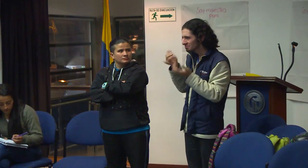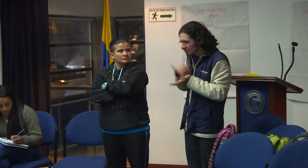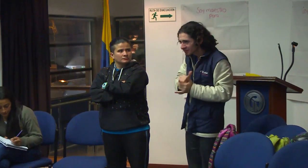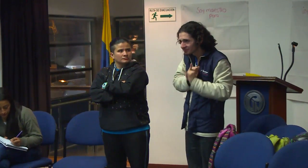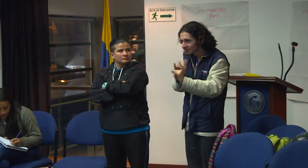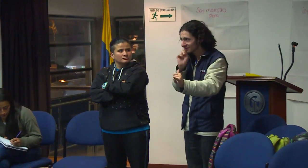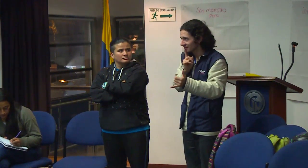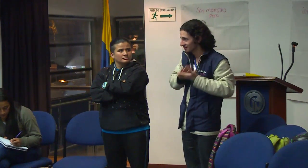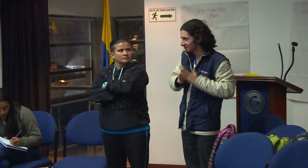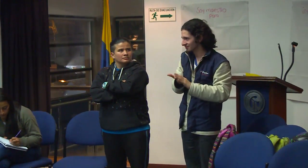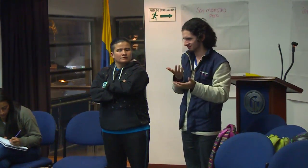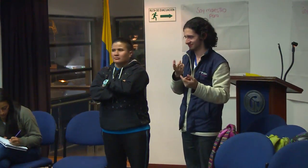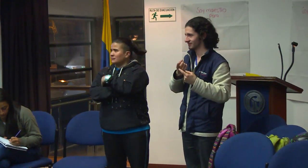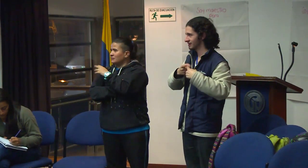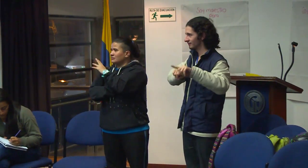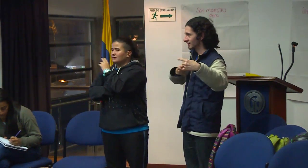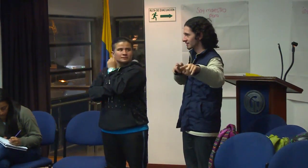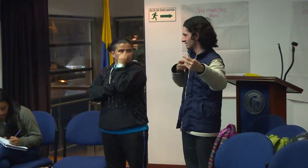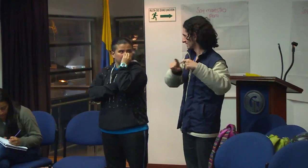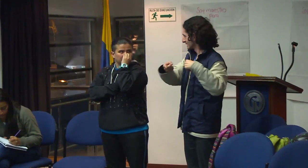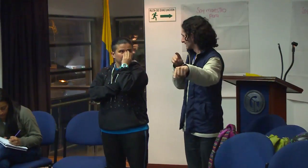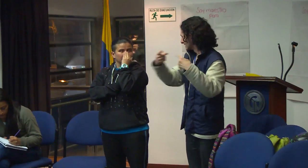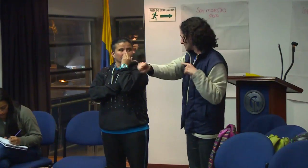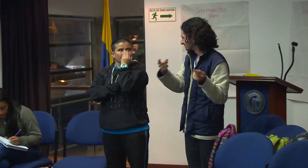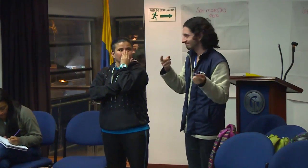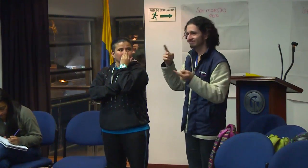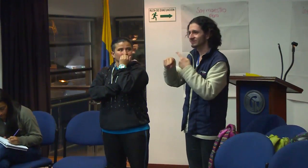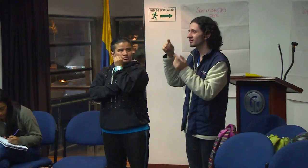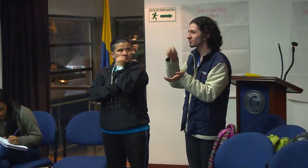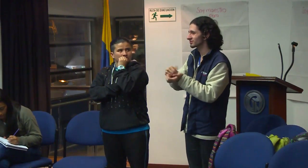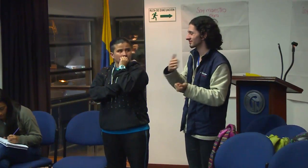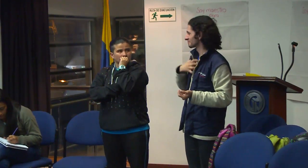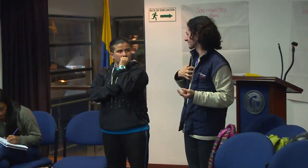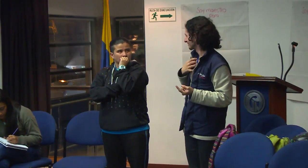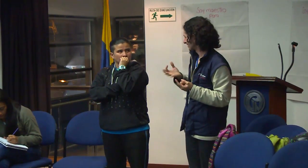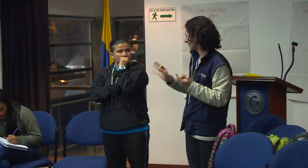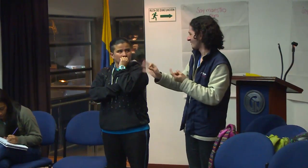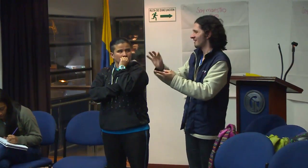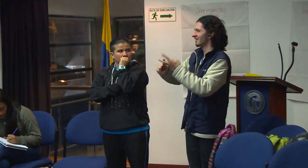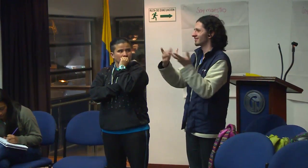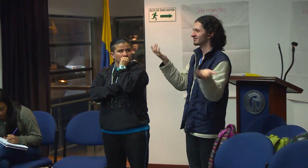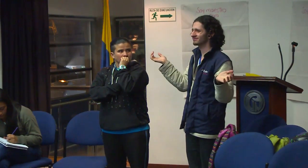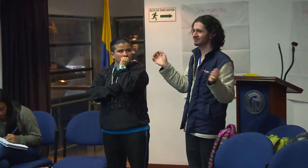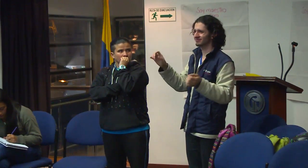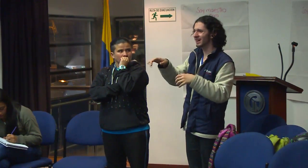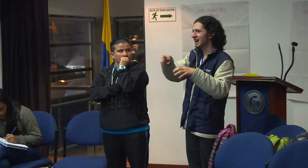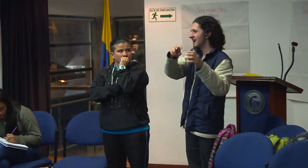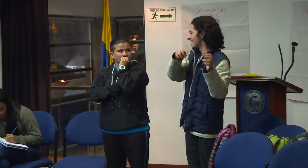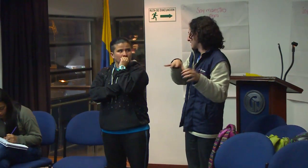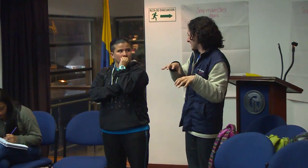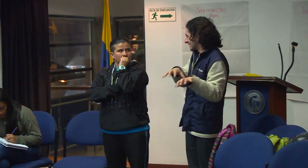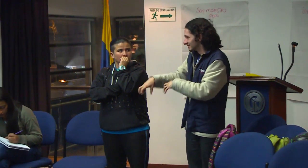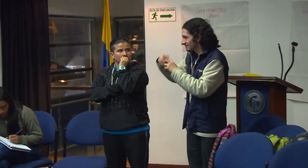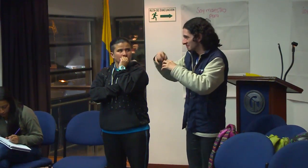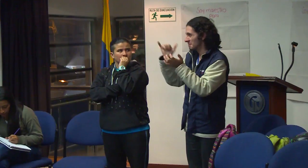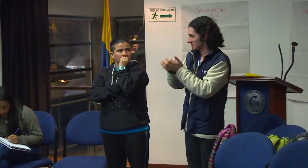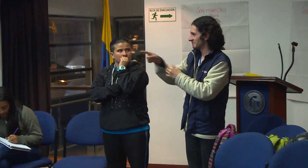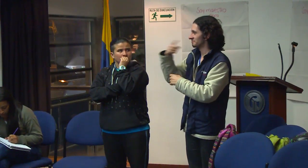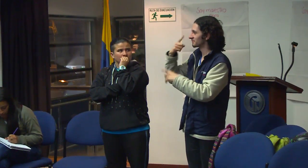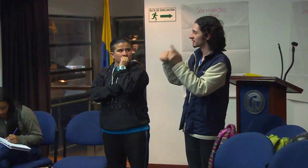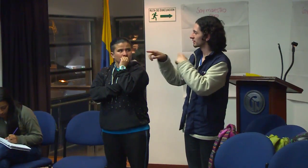mucha diversidad, hay muchas situaciones, ¿sí? Los grupos en la realidad afuera no son iguales a nosotros, hay